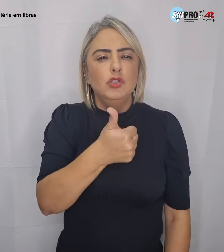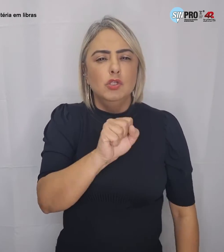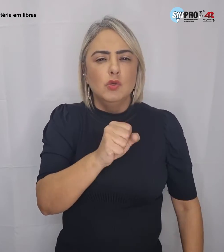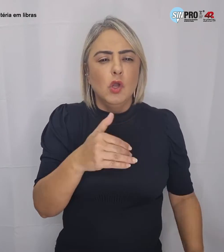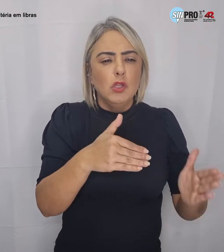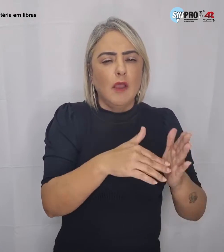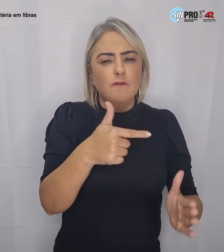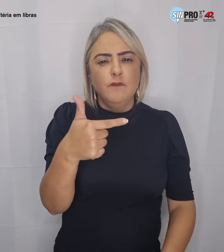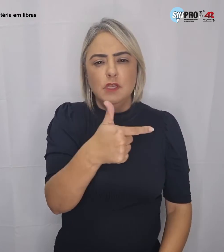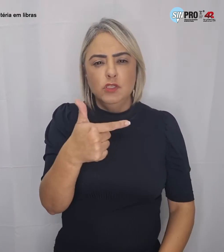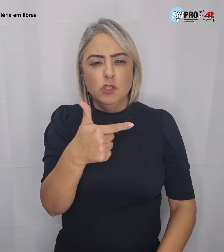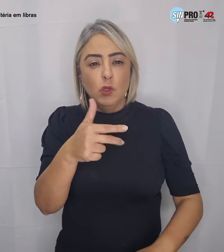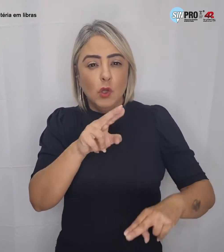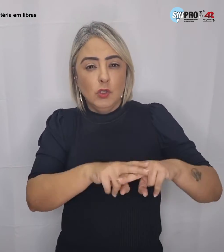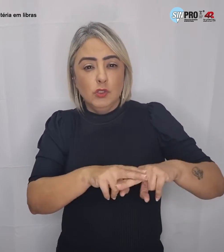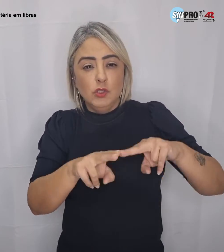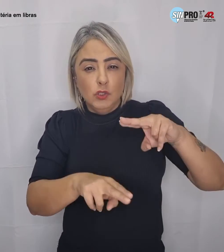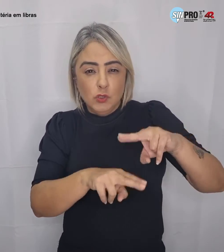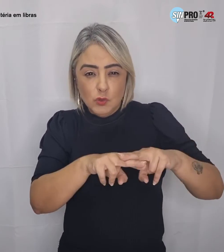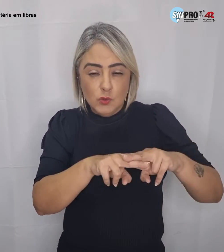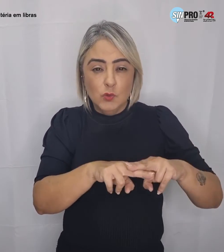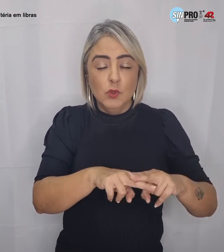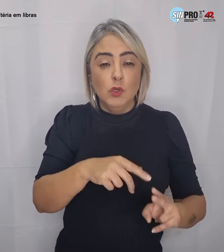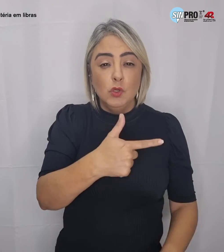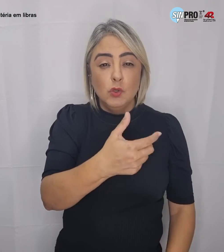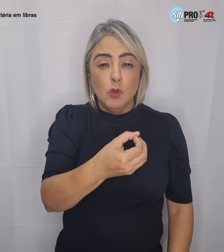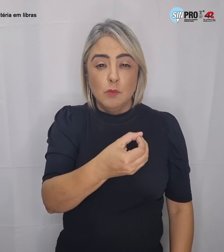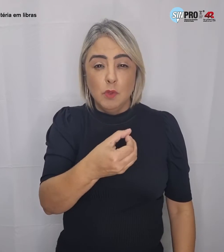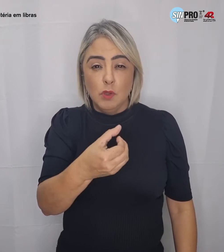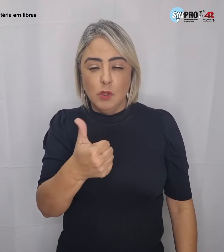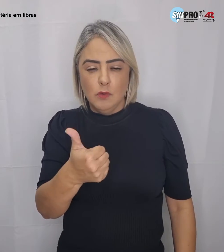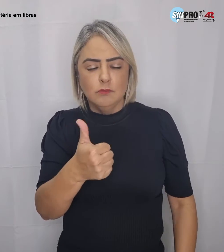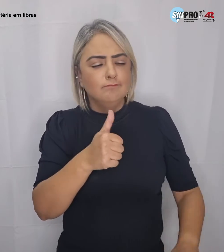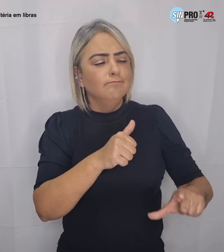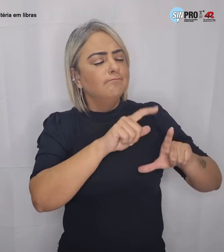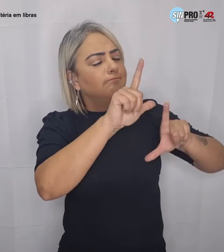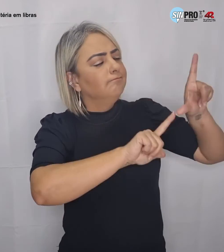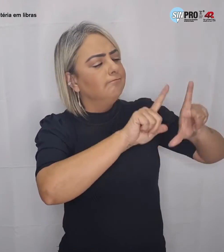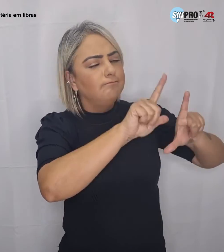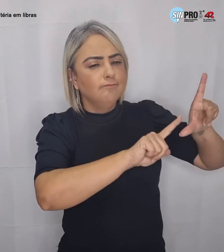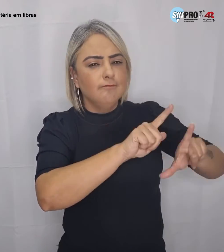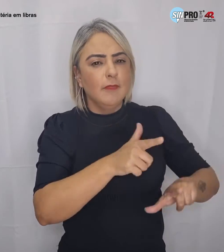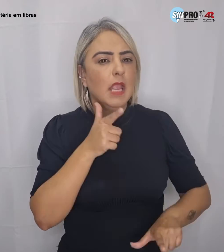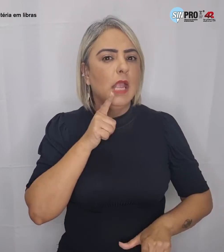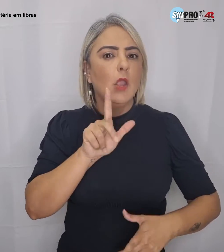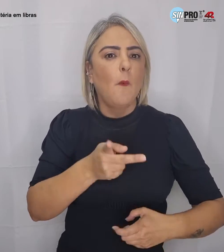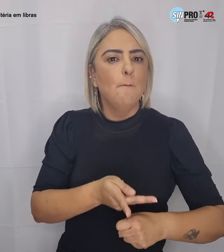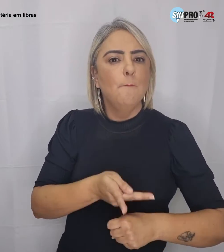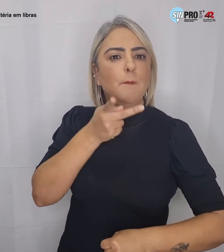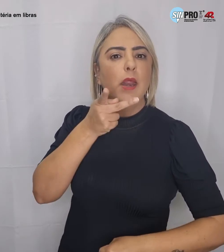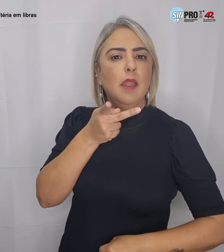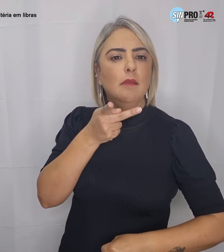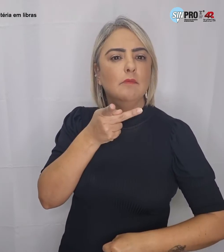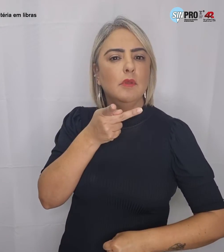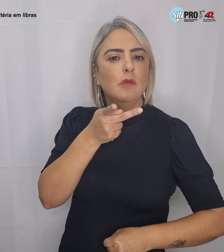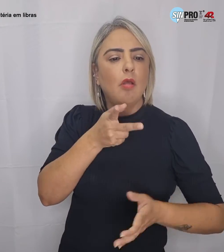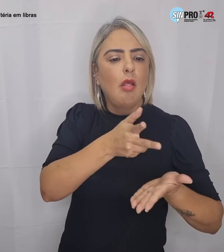18 a 22 de junho de 2001. O Jornal Nacional ganhou prêmio com a